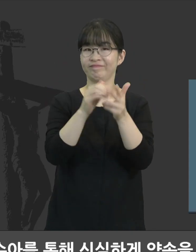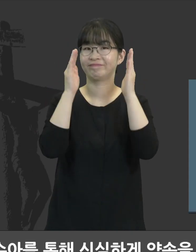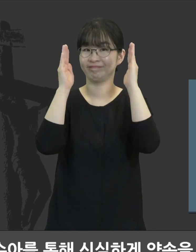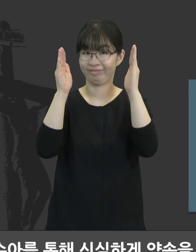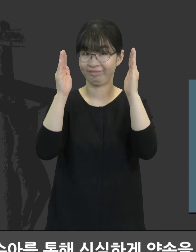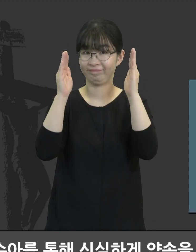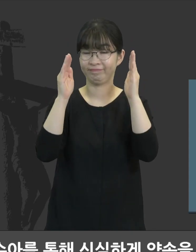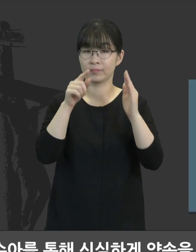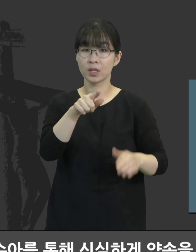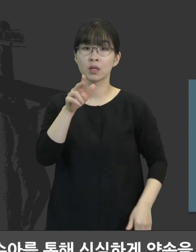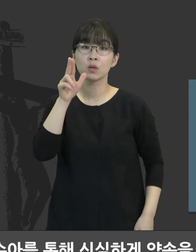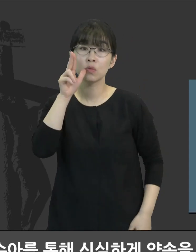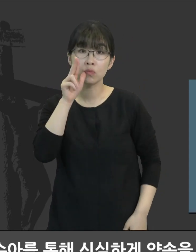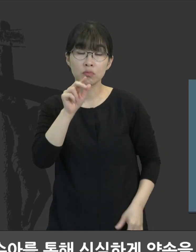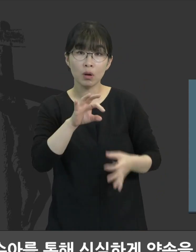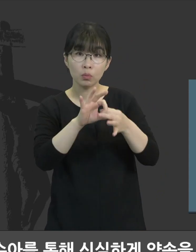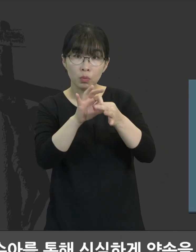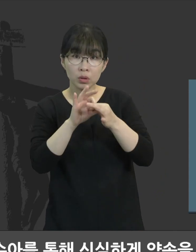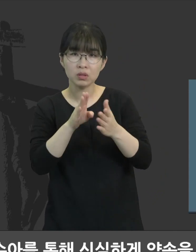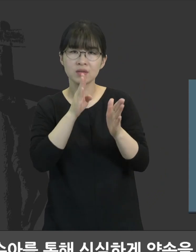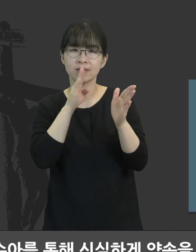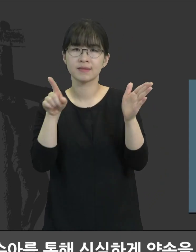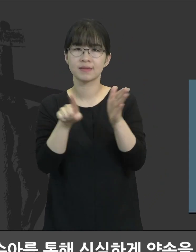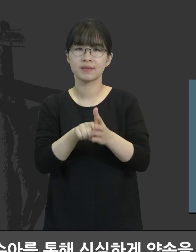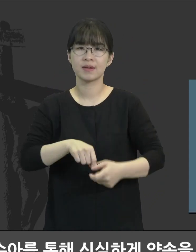통해 신실하게 약속을 성취하시는 하나님의